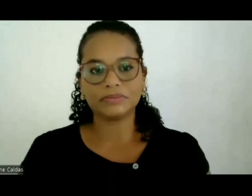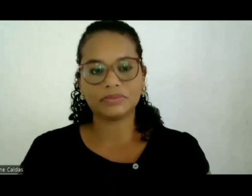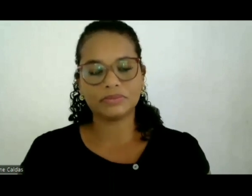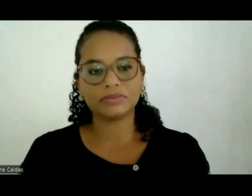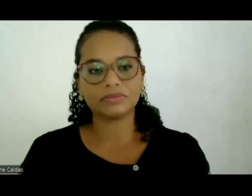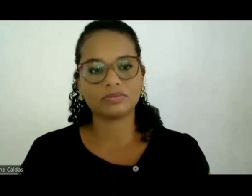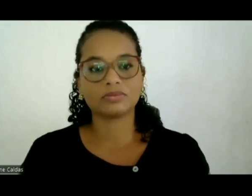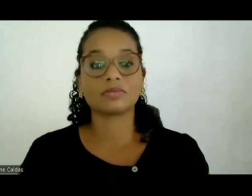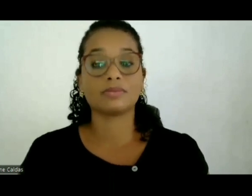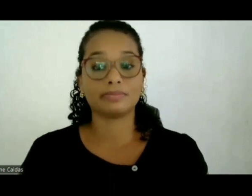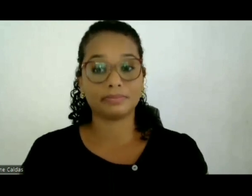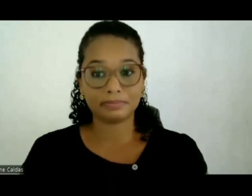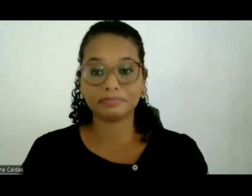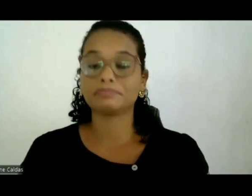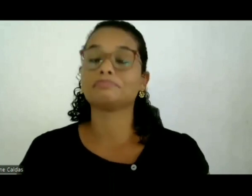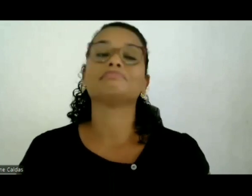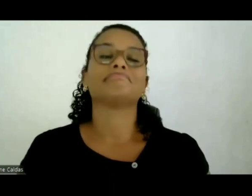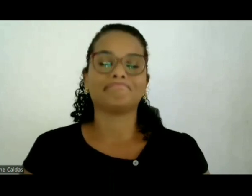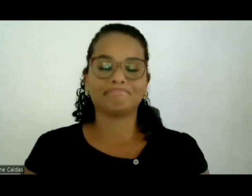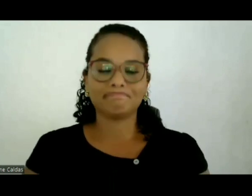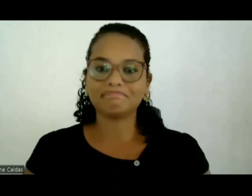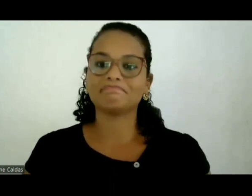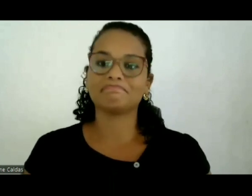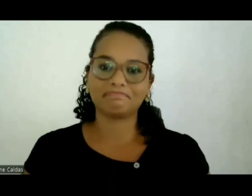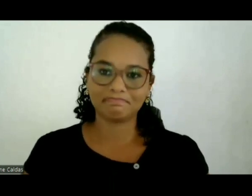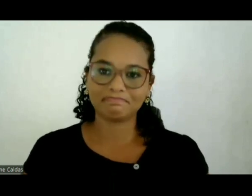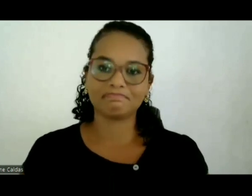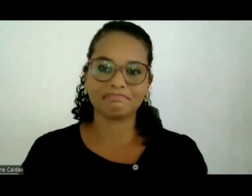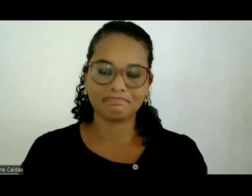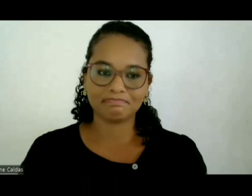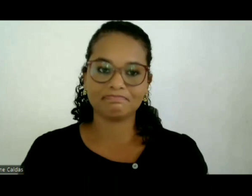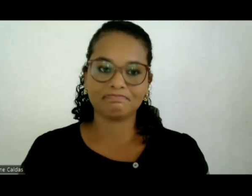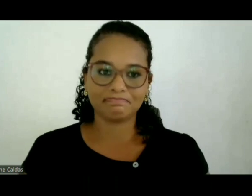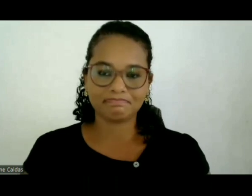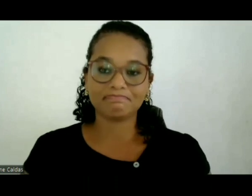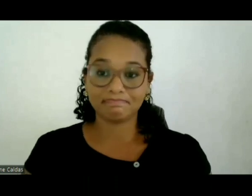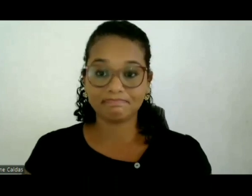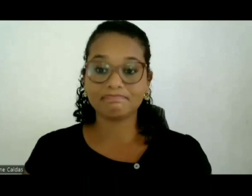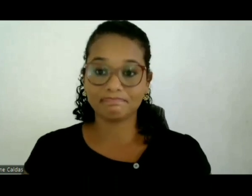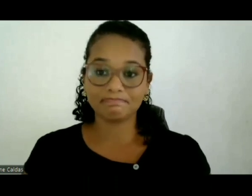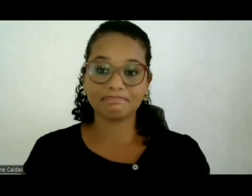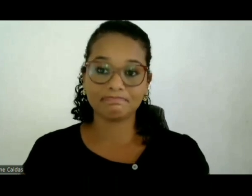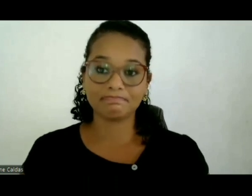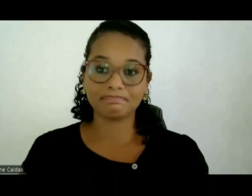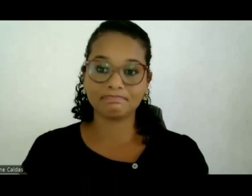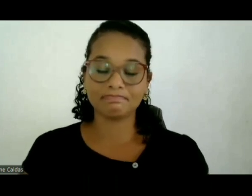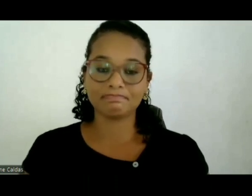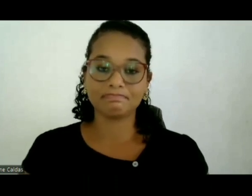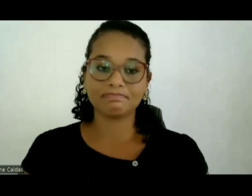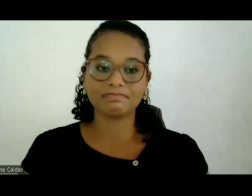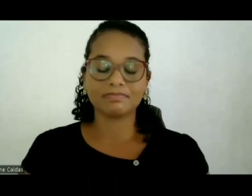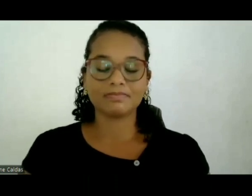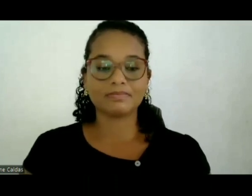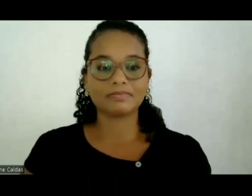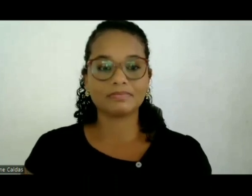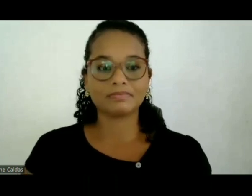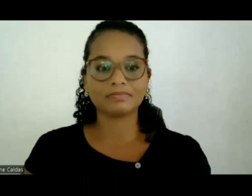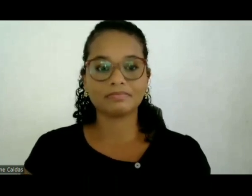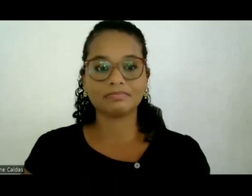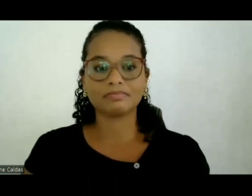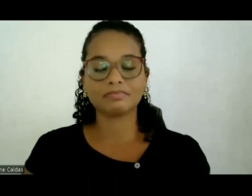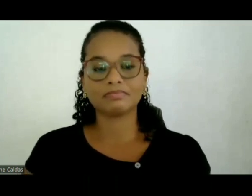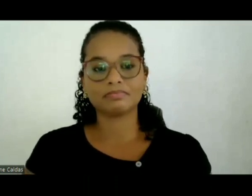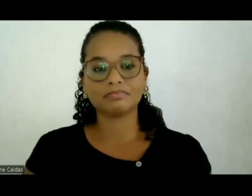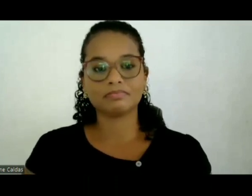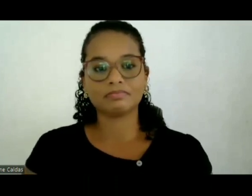muitas leis que conferem esses direitos de inclusão e de acessibilidade aos surdos, né? Hoje os surdos que ele sabe Libras, ele